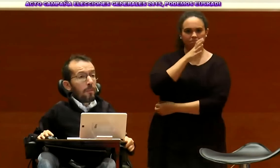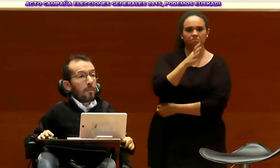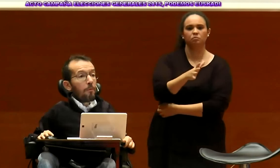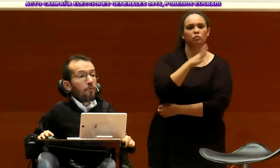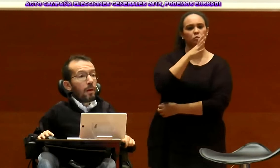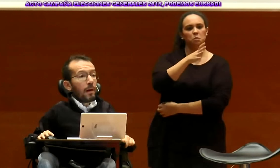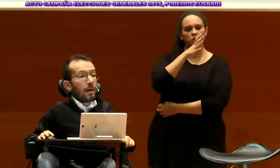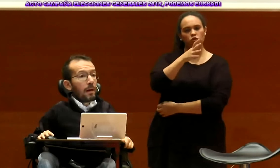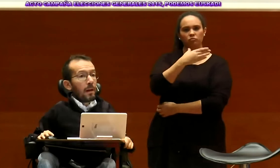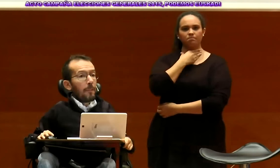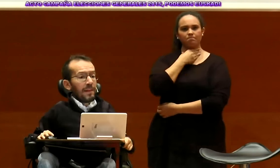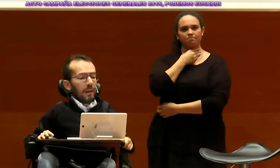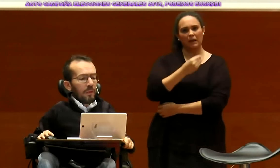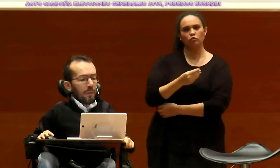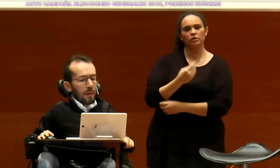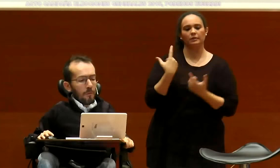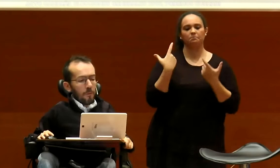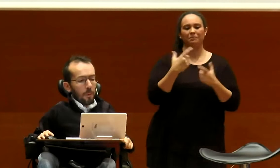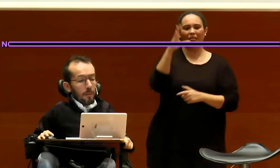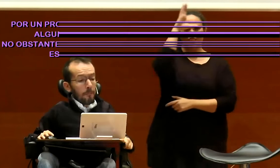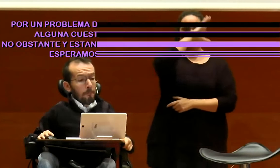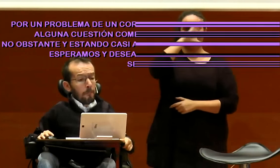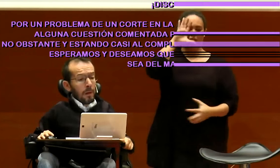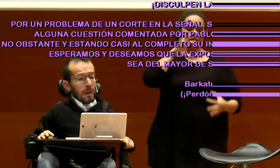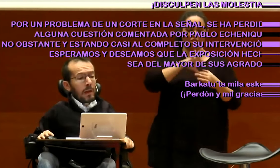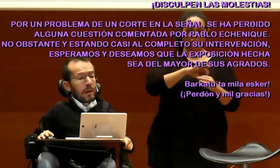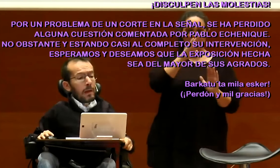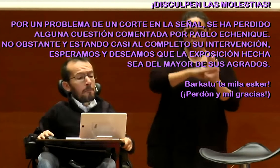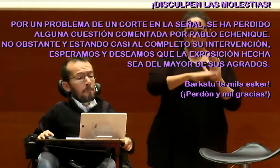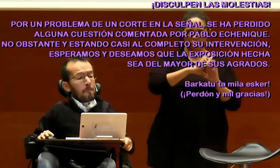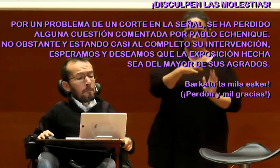Por eso también me gusta la parte de ciencia en nuestro programa.